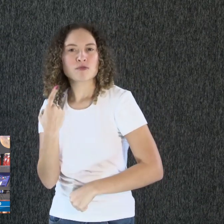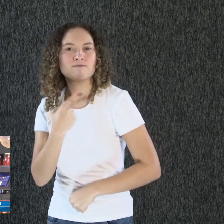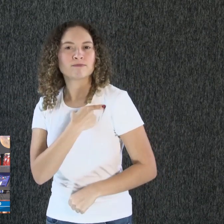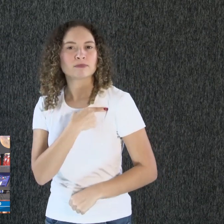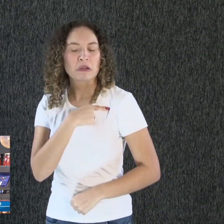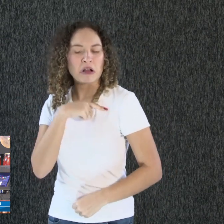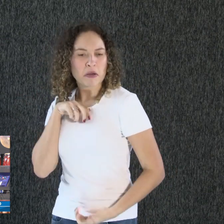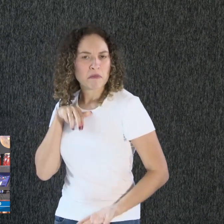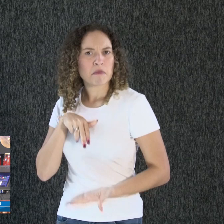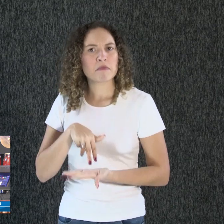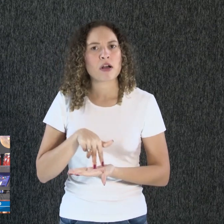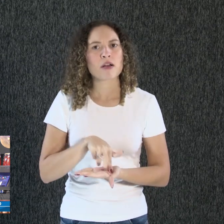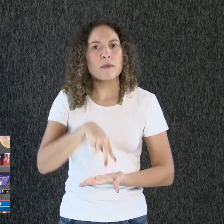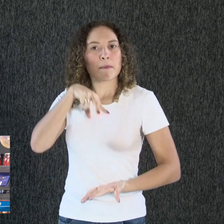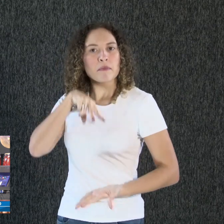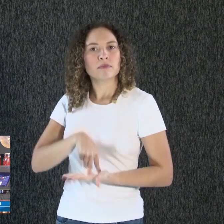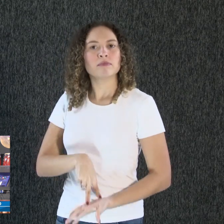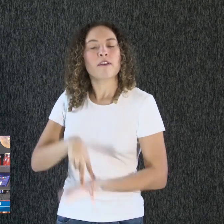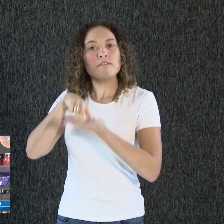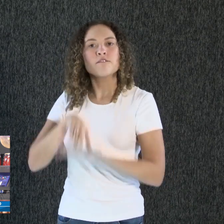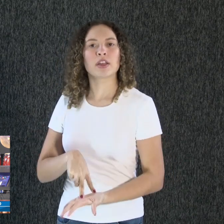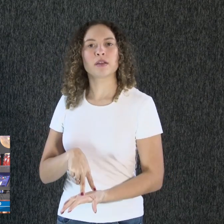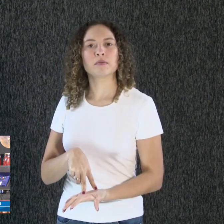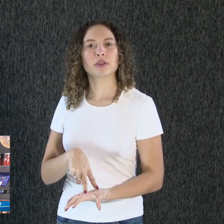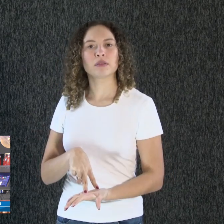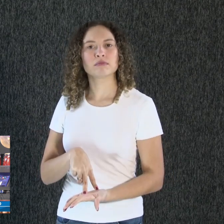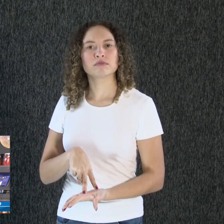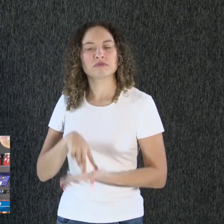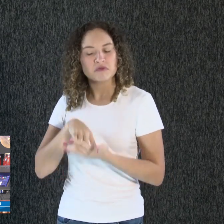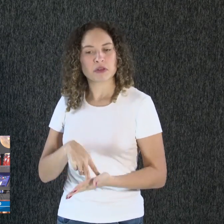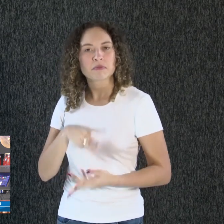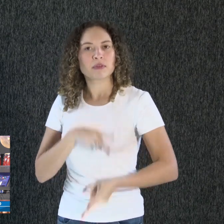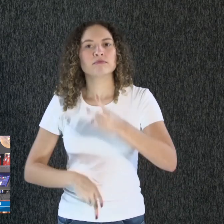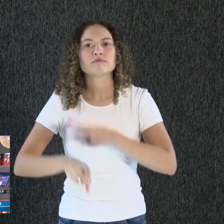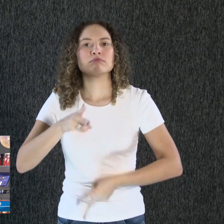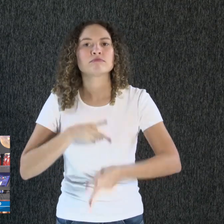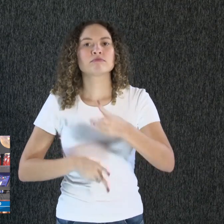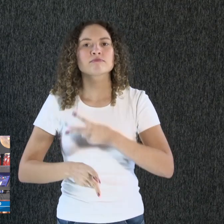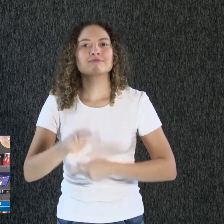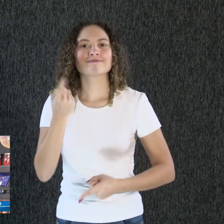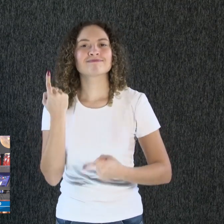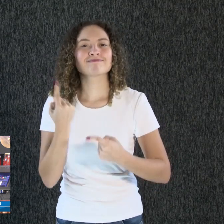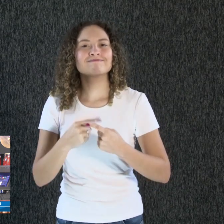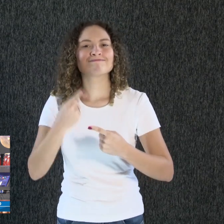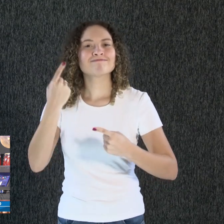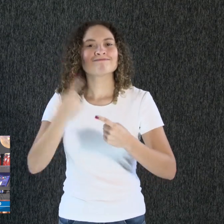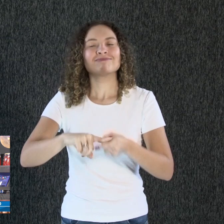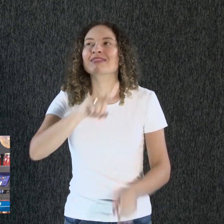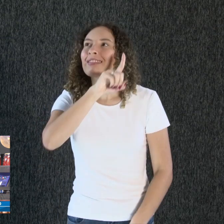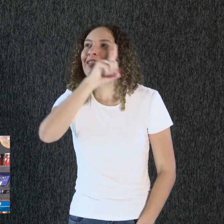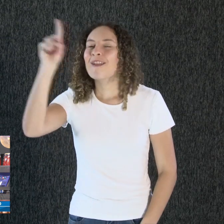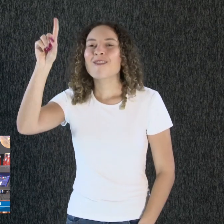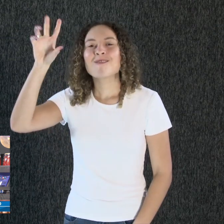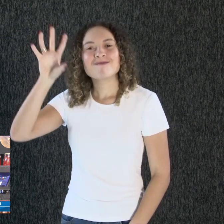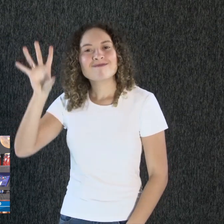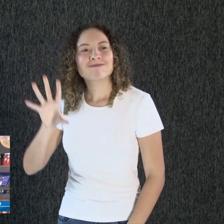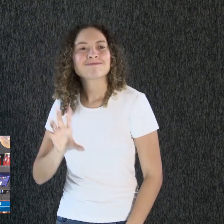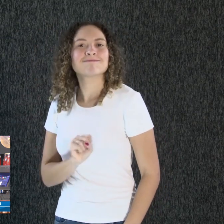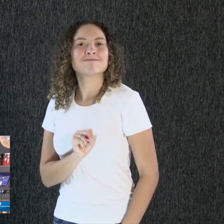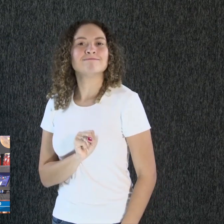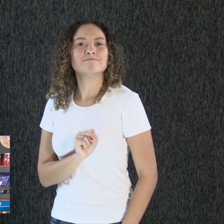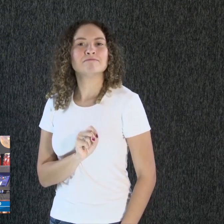pedra. Você pisará o leão e a cobra, pisoteará o leão forte e a serpente.